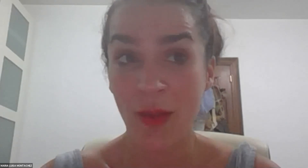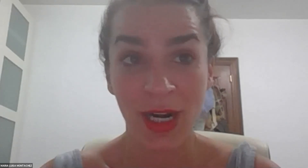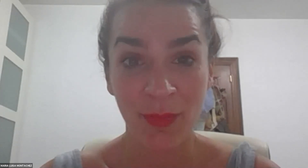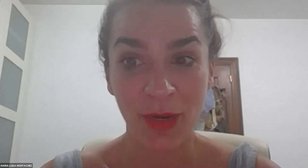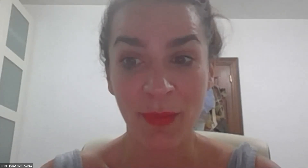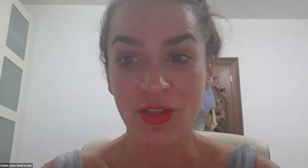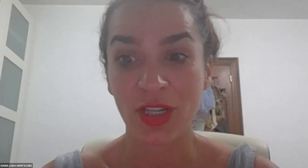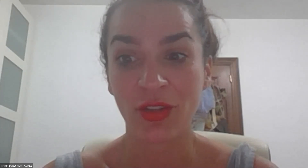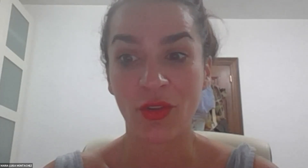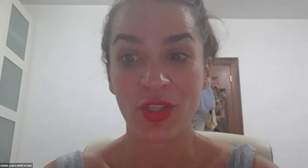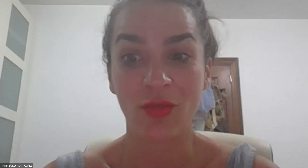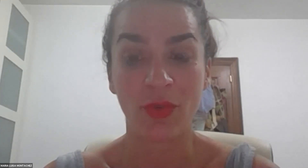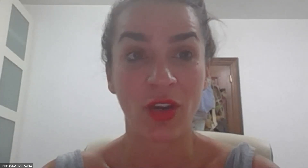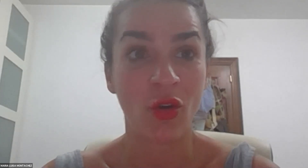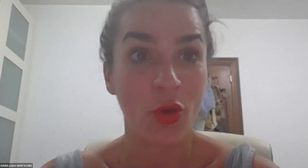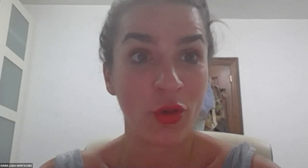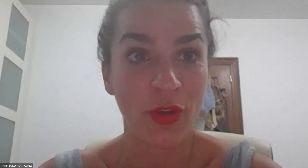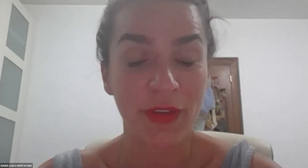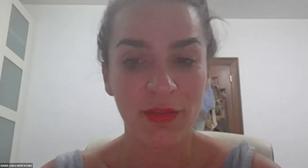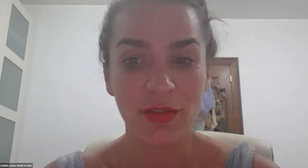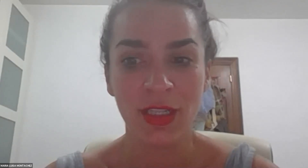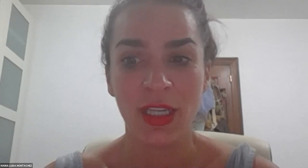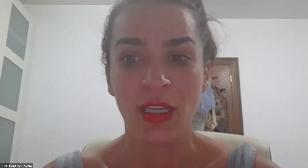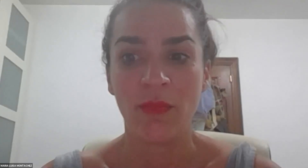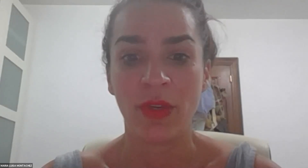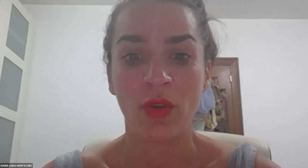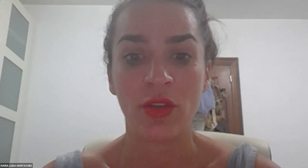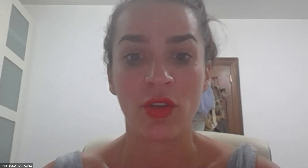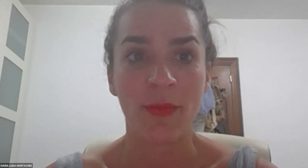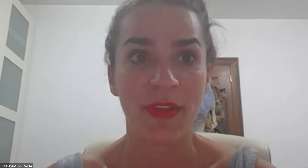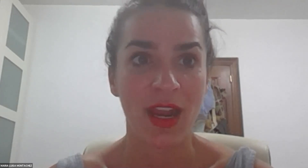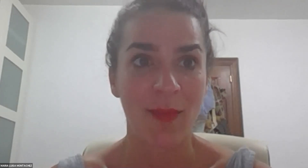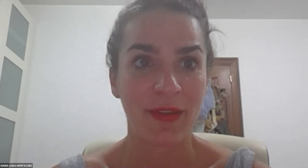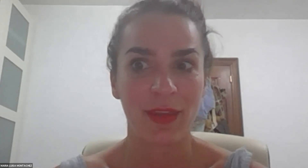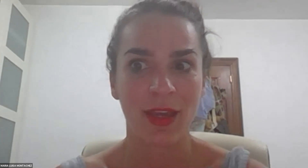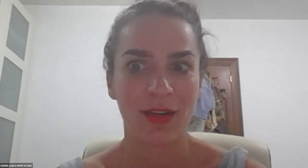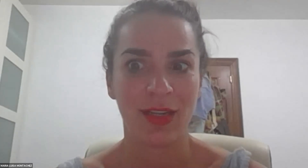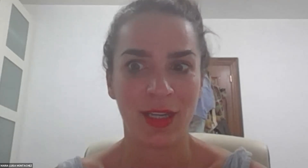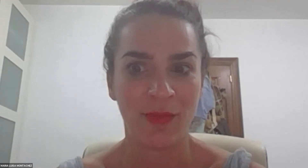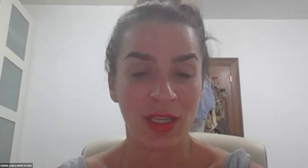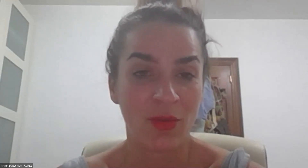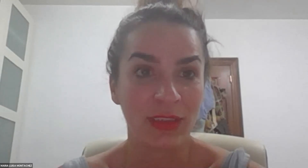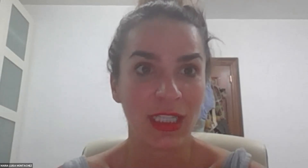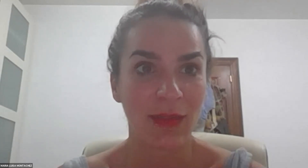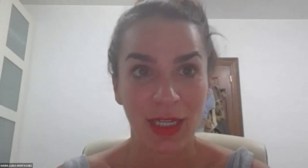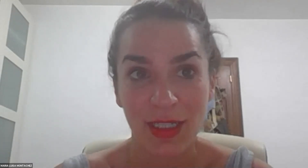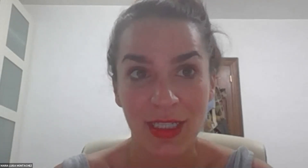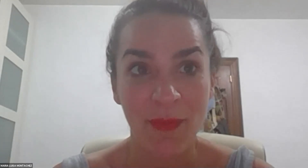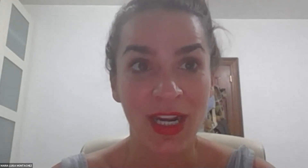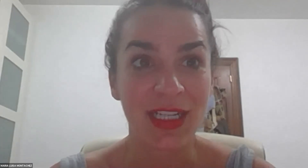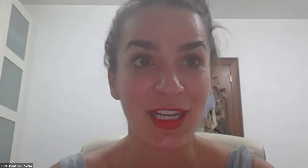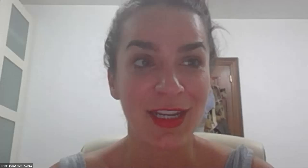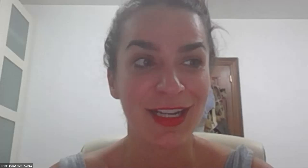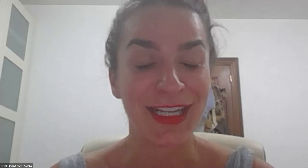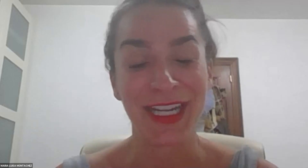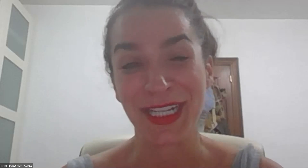Yo voy a hablar en primera persona en todo esto porque no puedo no hacerlo, pero cuando yo me empecé a capacitar me di cuenta que vale, que están